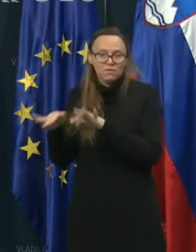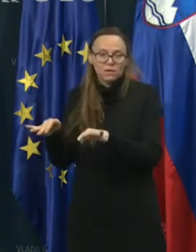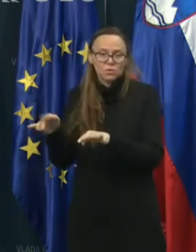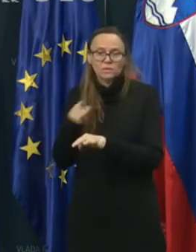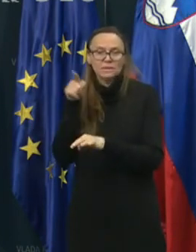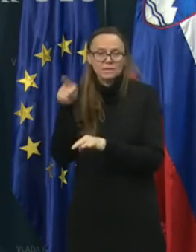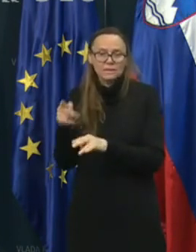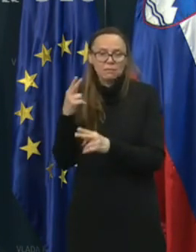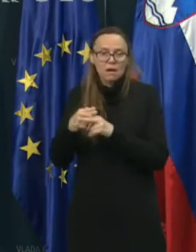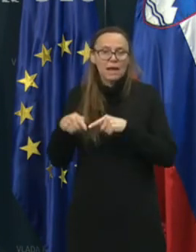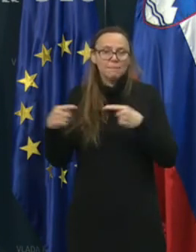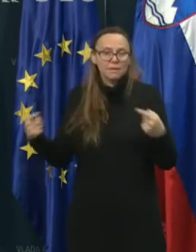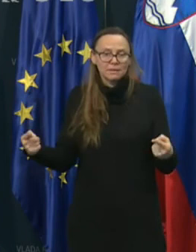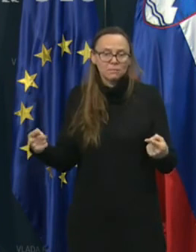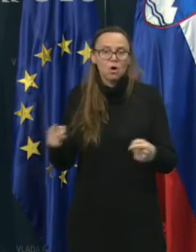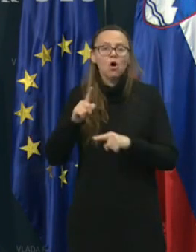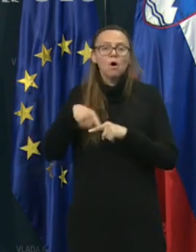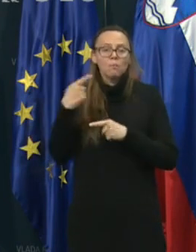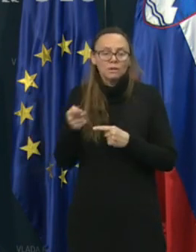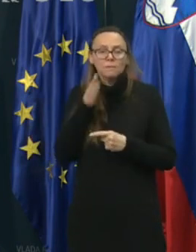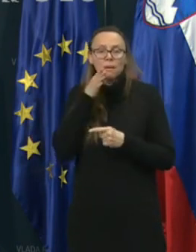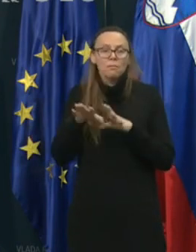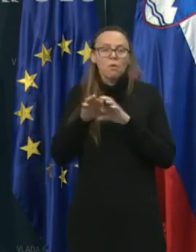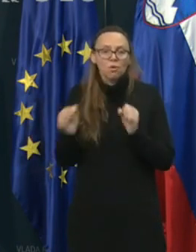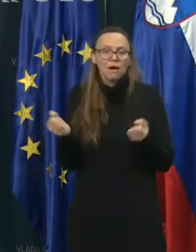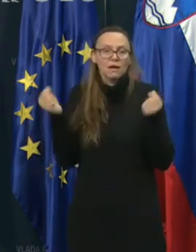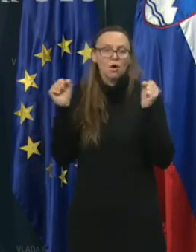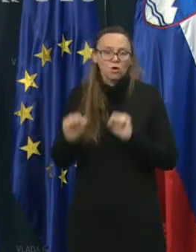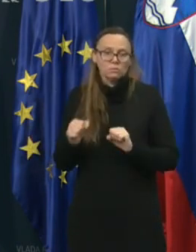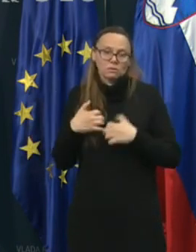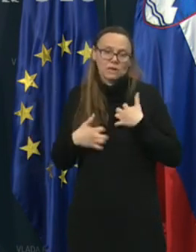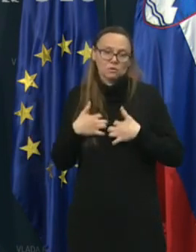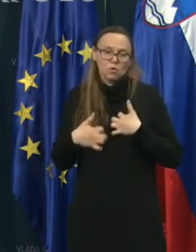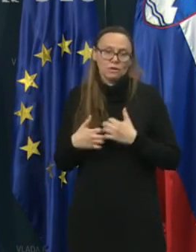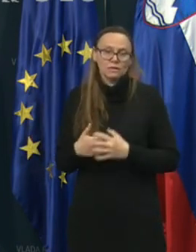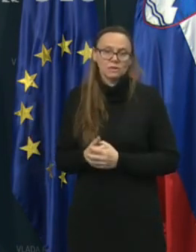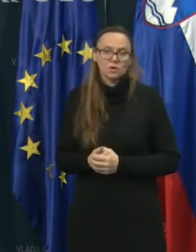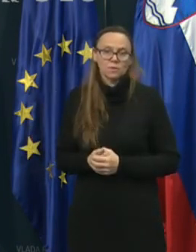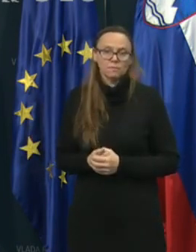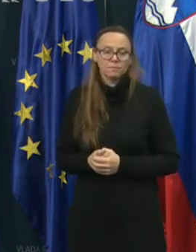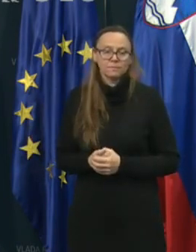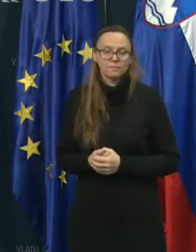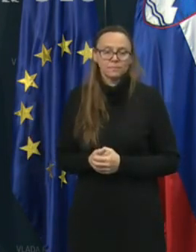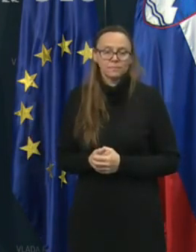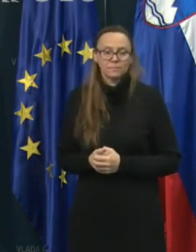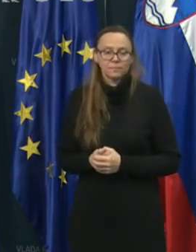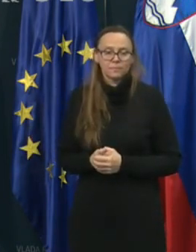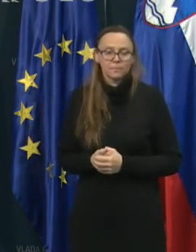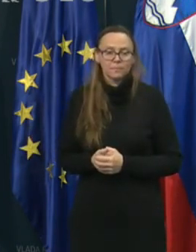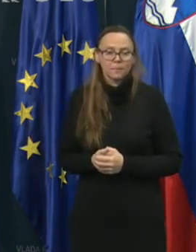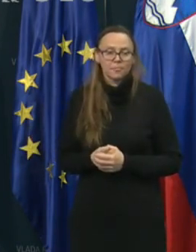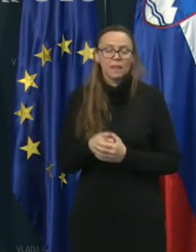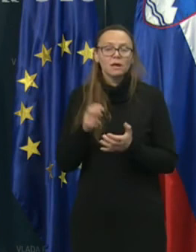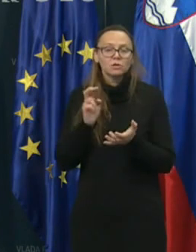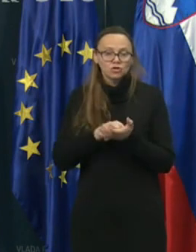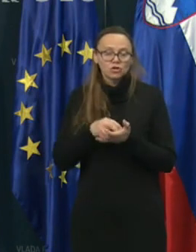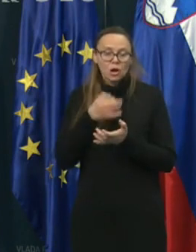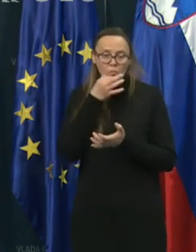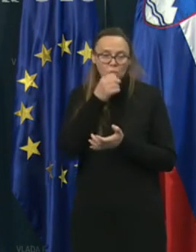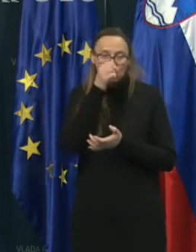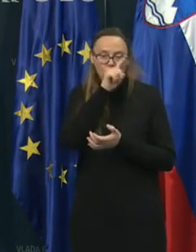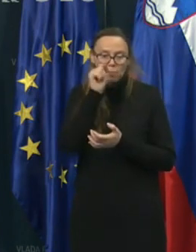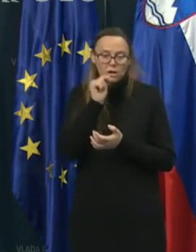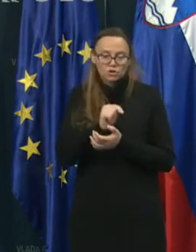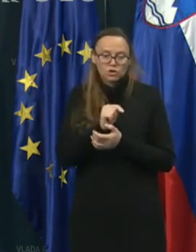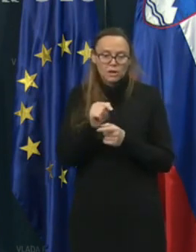tem epidemijo. Potem se bomo ukvarjali z gospodarsko krizo. Postavila bi vam še vprašanje naše